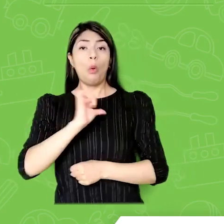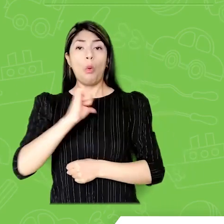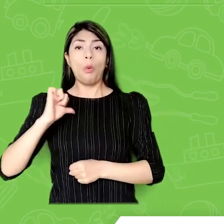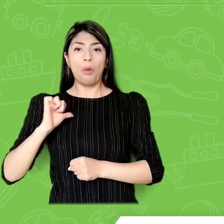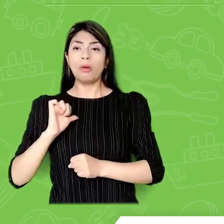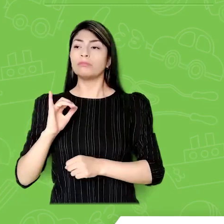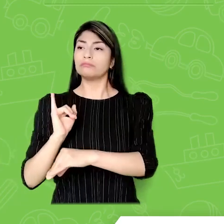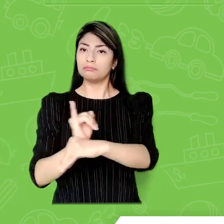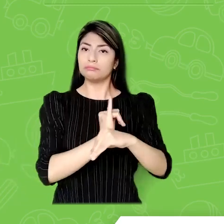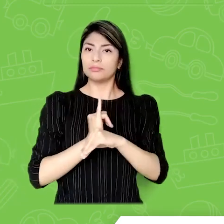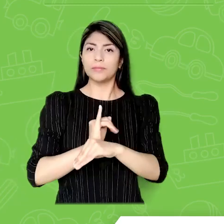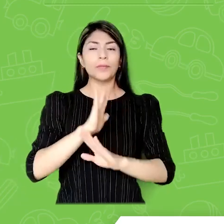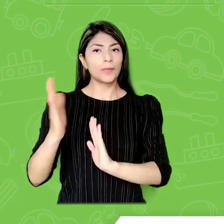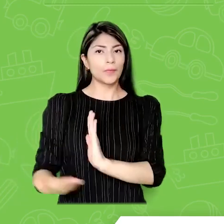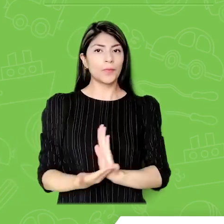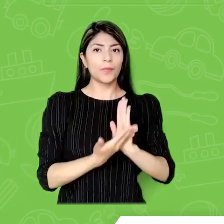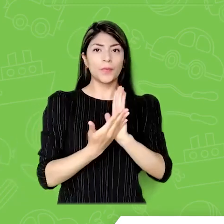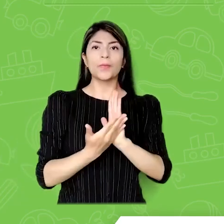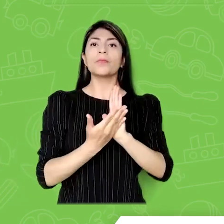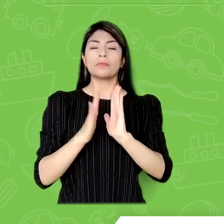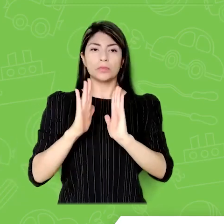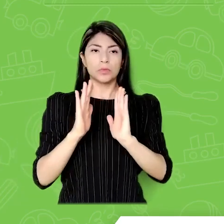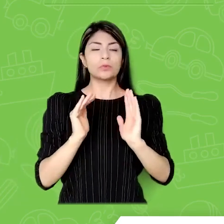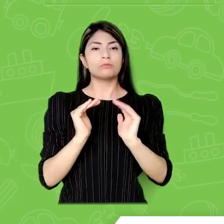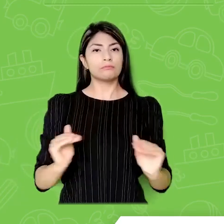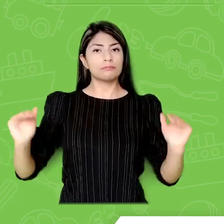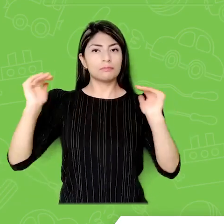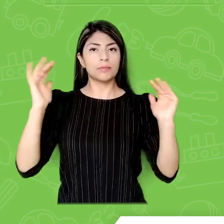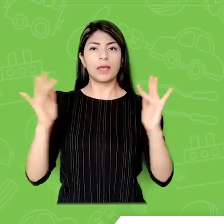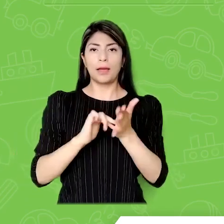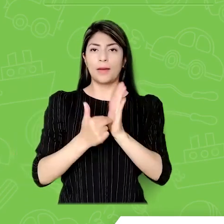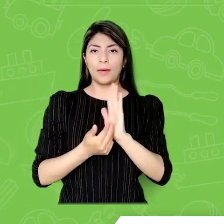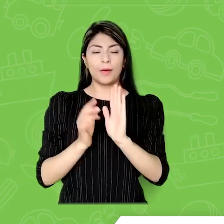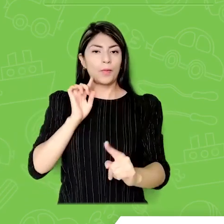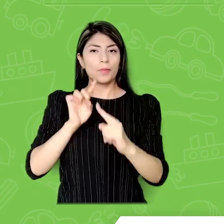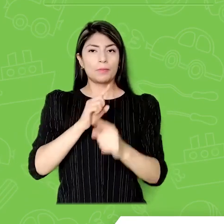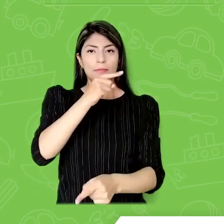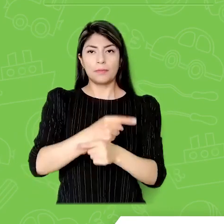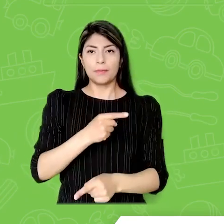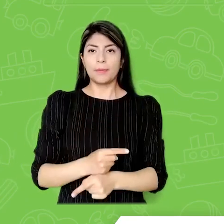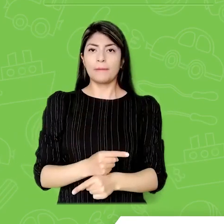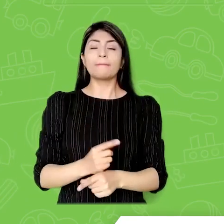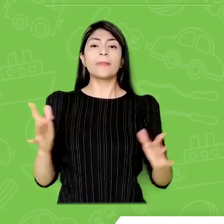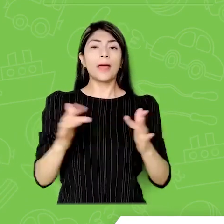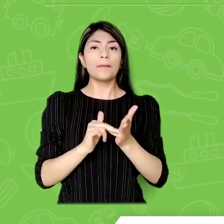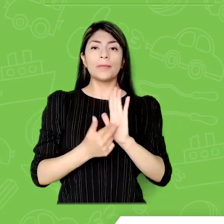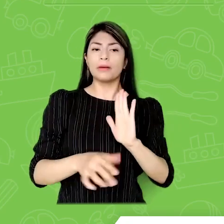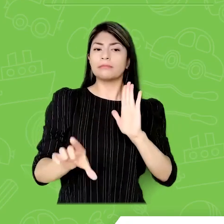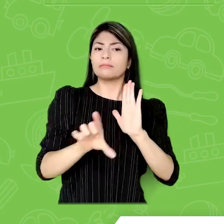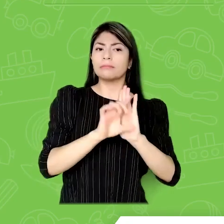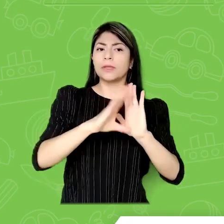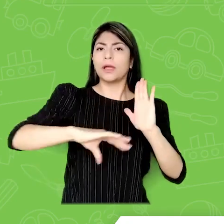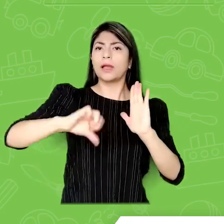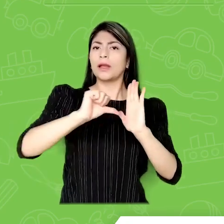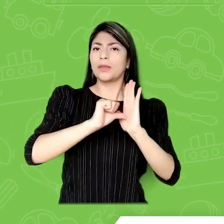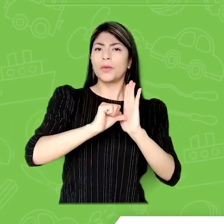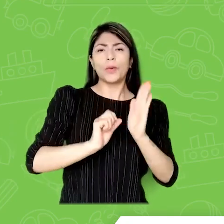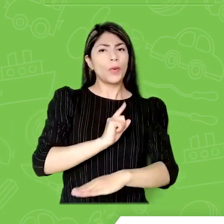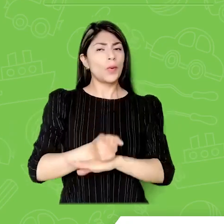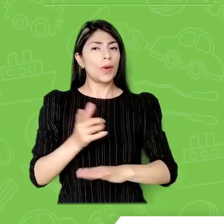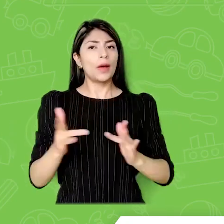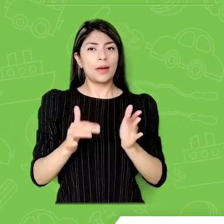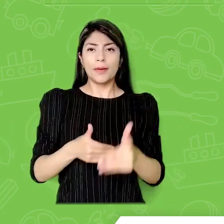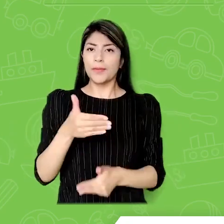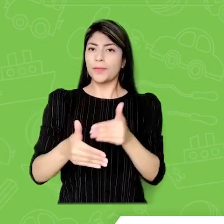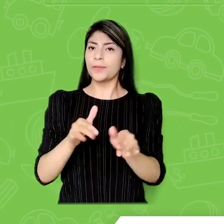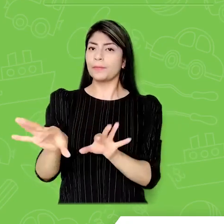educación superior, que contrate para tal fin. El artículo 28 de la norma precitada señala que la ejecución de los